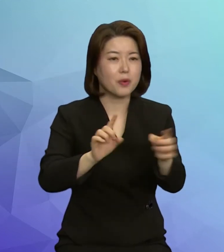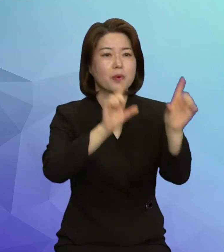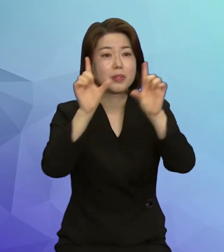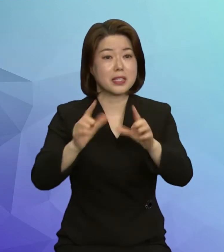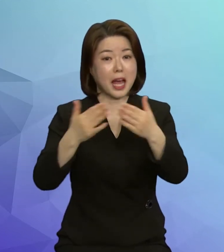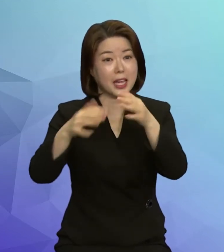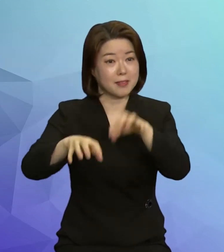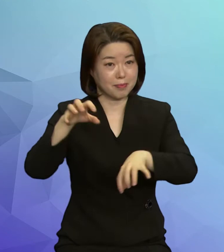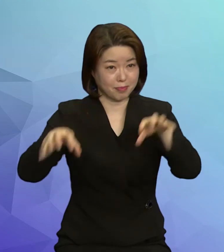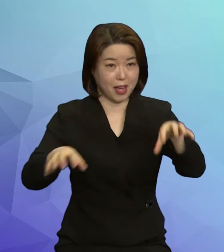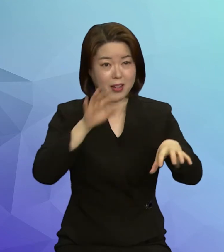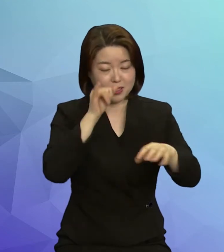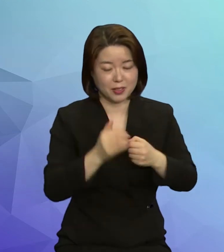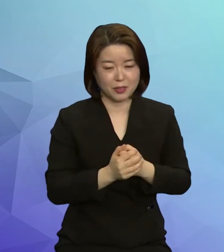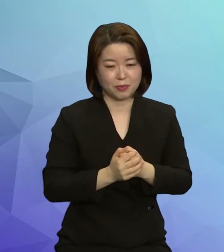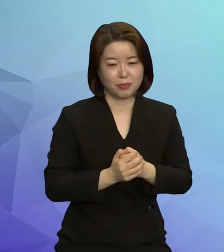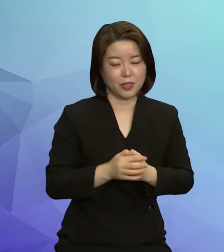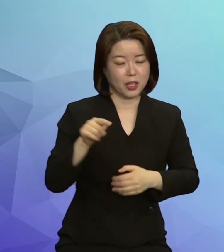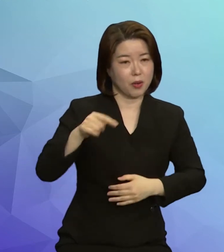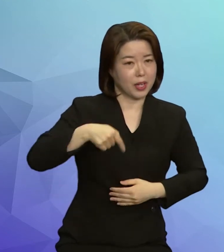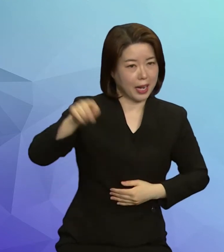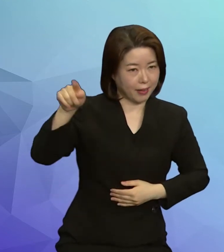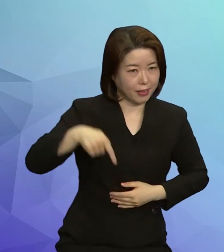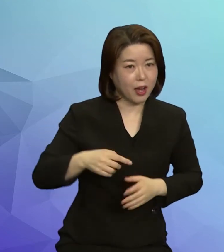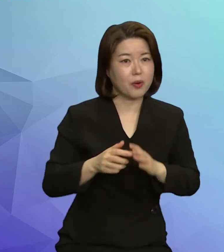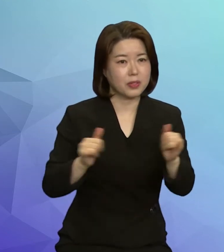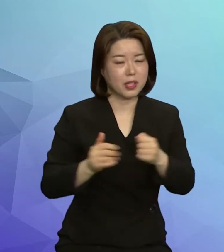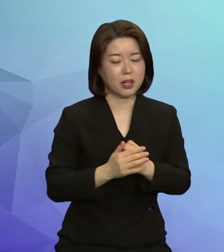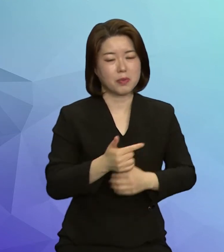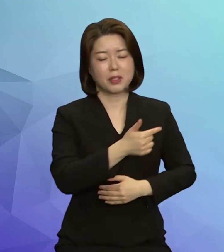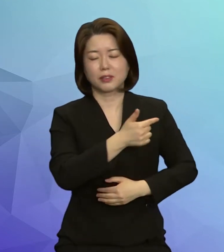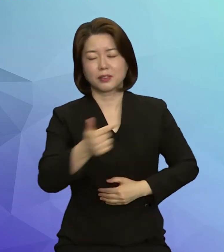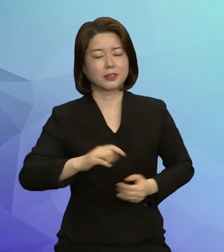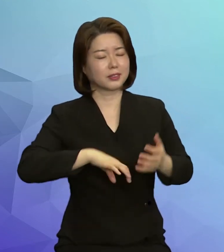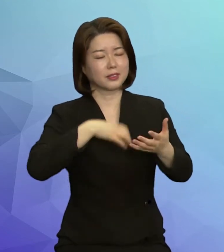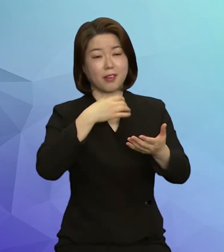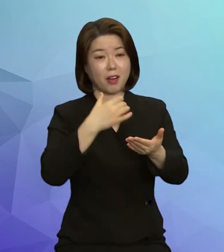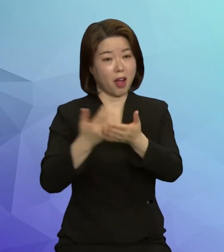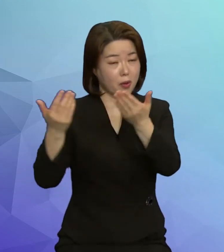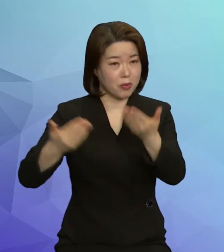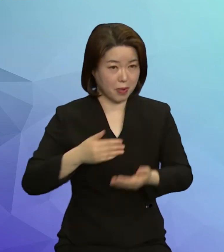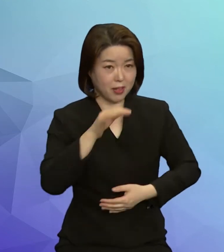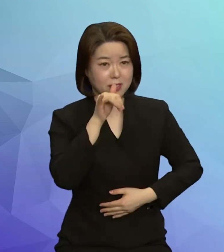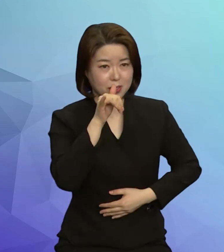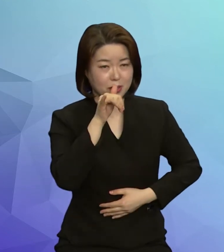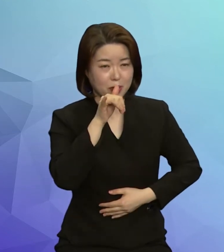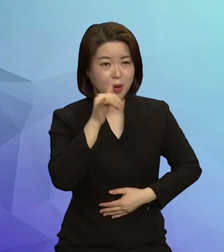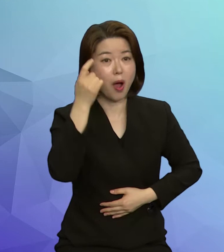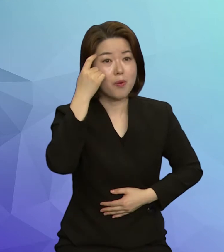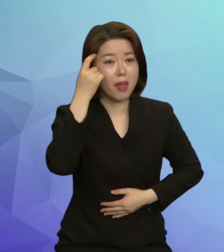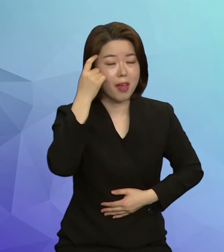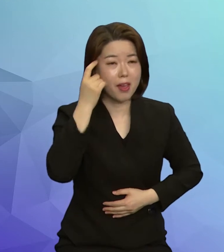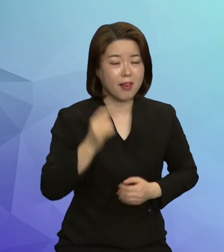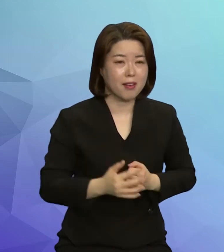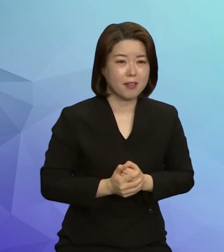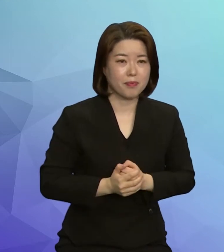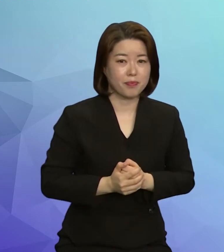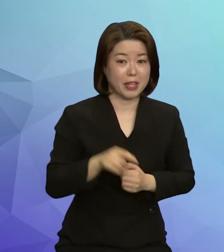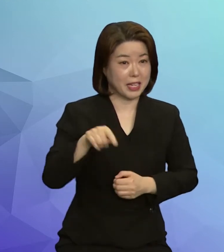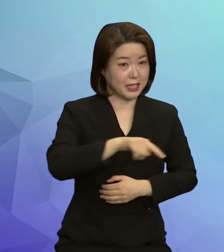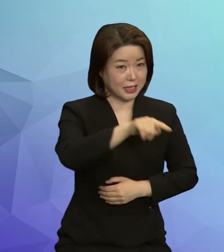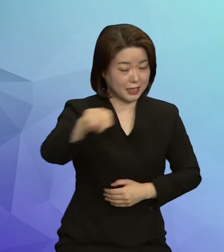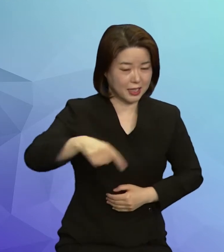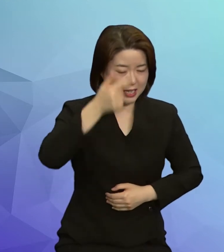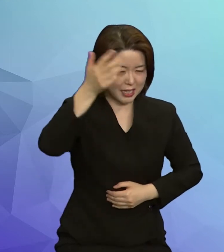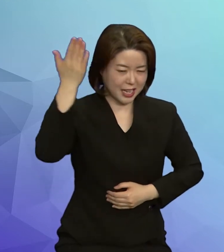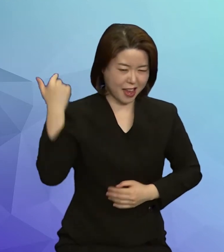마을입니다. 그 마을을 다녀오신 분들은 큰 감동을 받는다고 합니다.